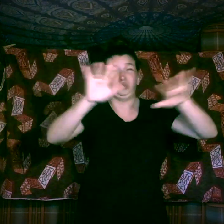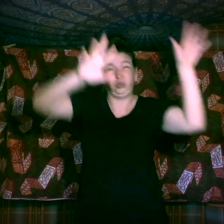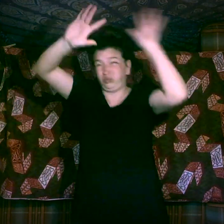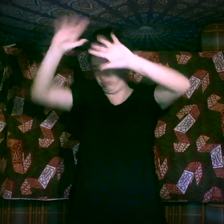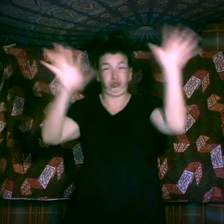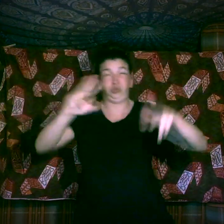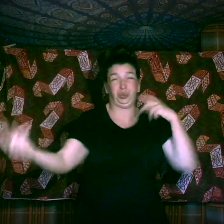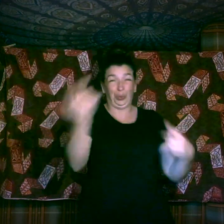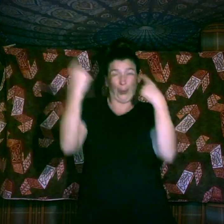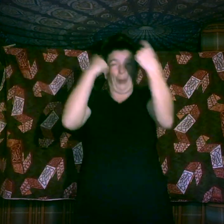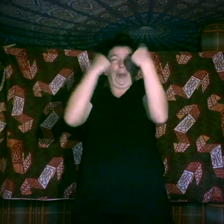menaçante.